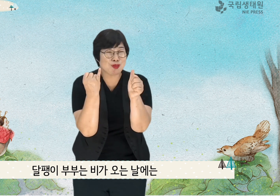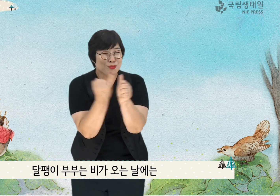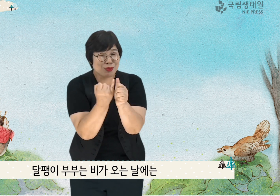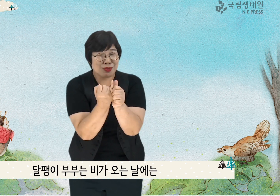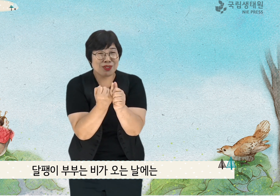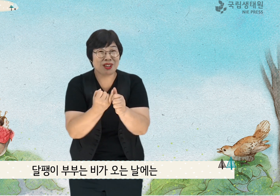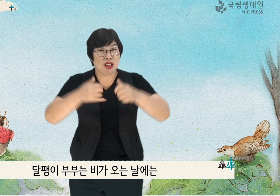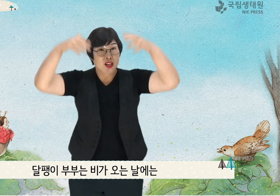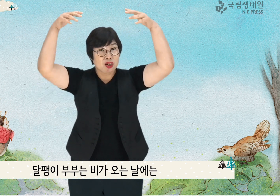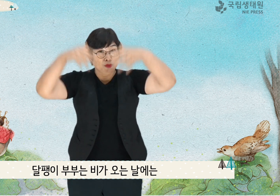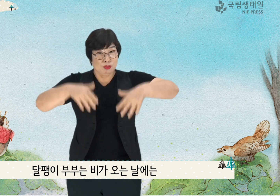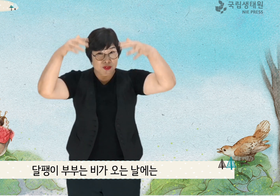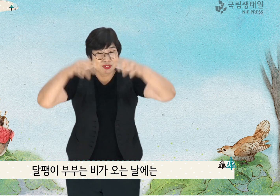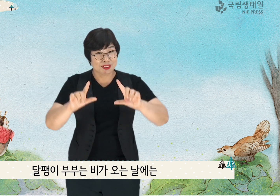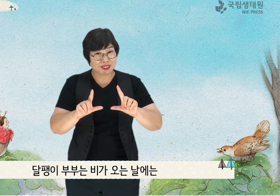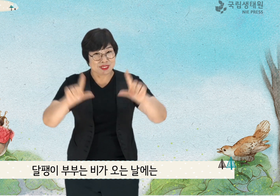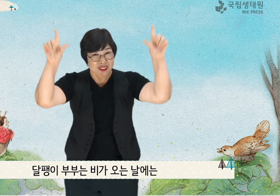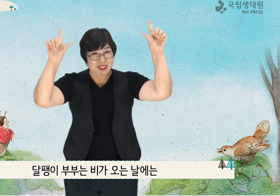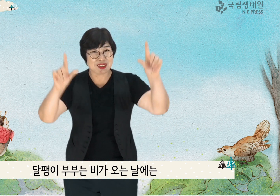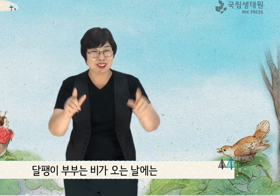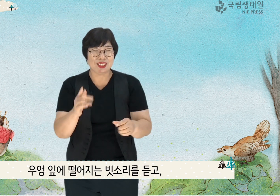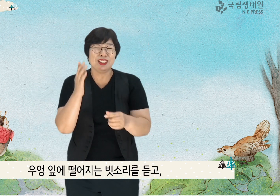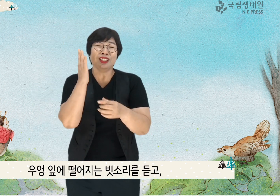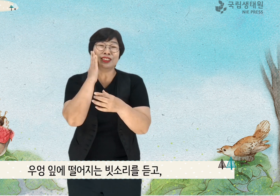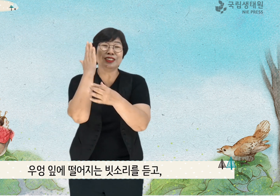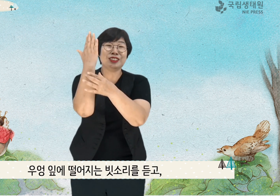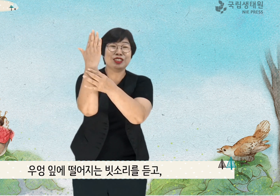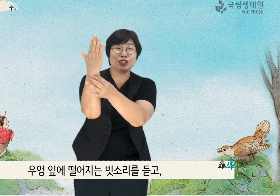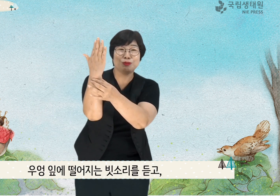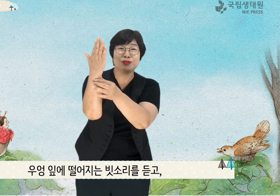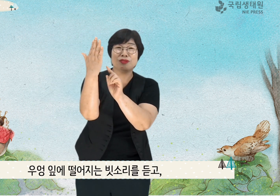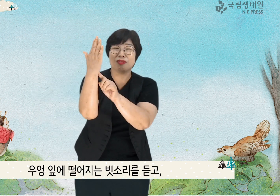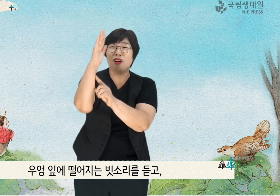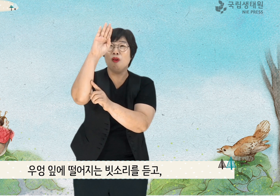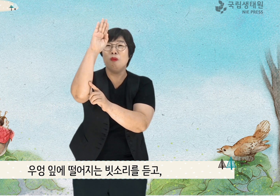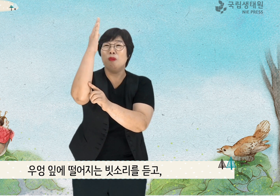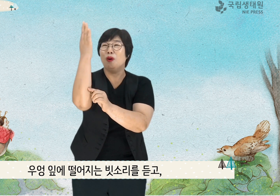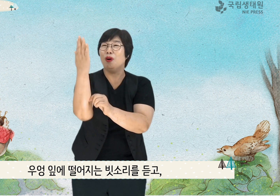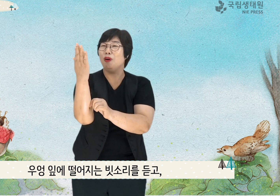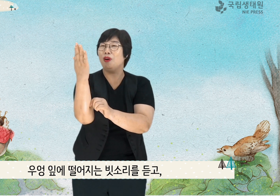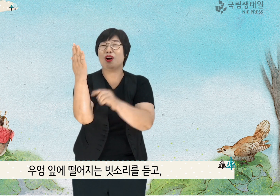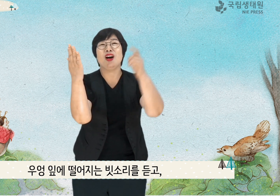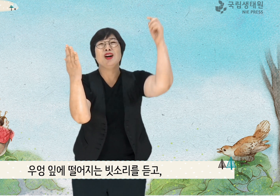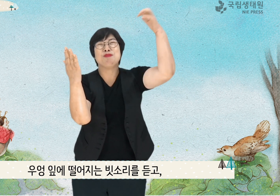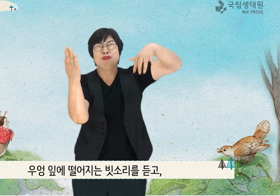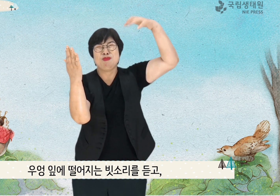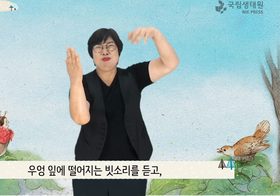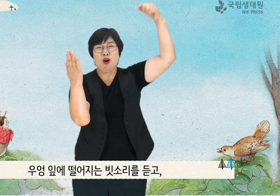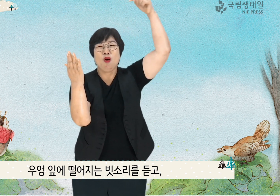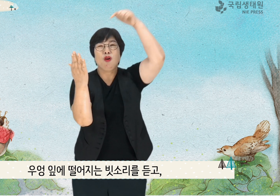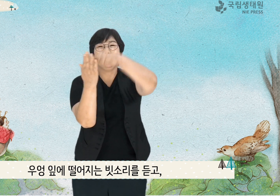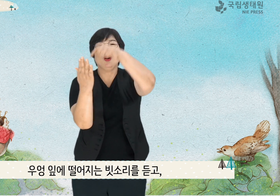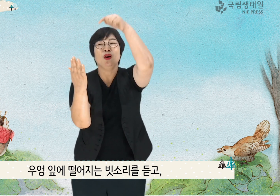달팽이 부부는 비가 오는 날에는 우엉잎에 떨어지는 빗소리를 듣고